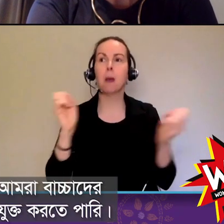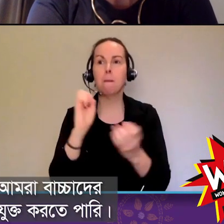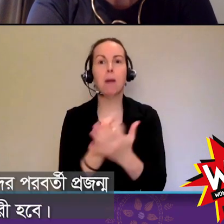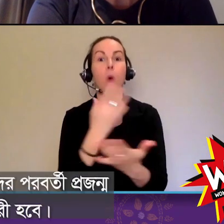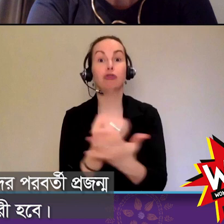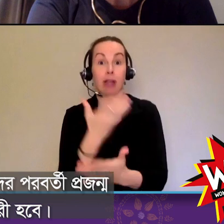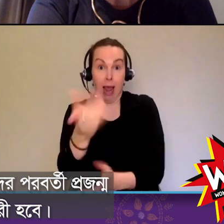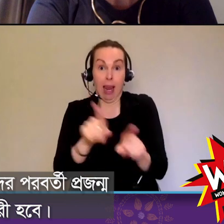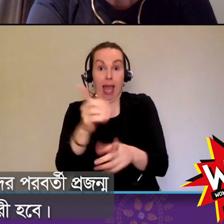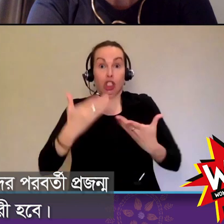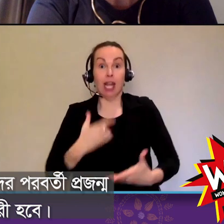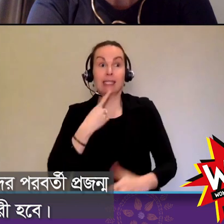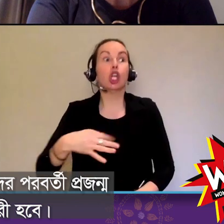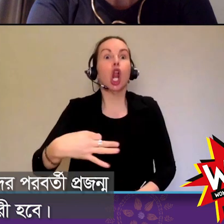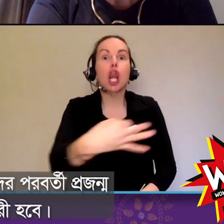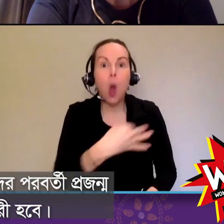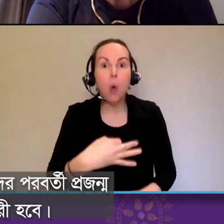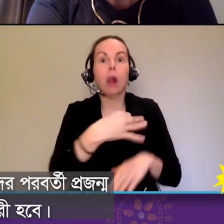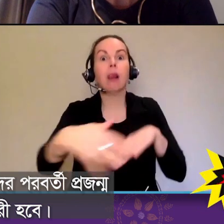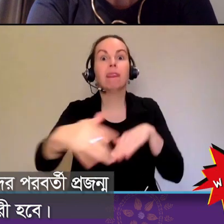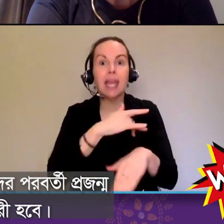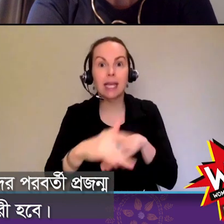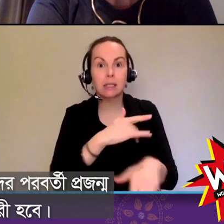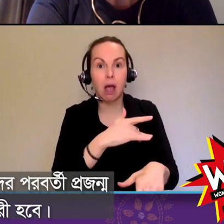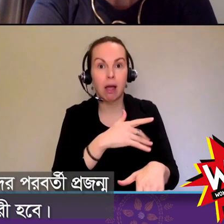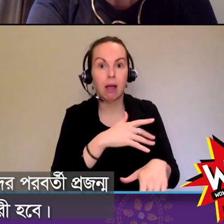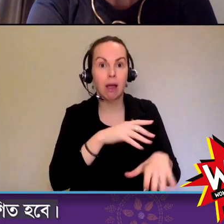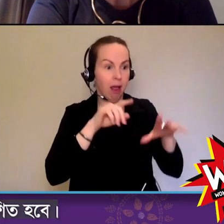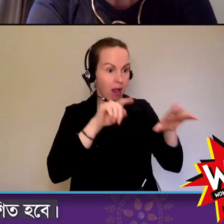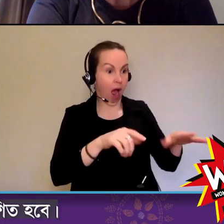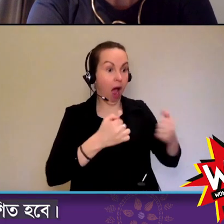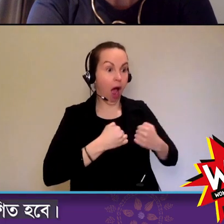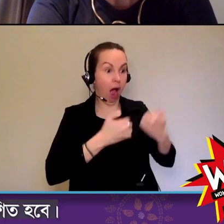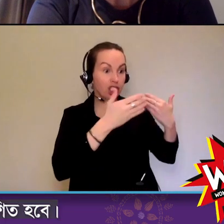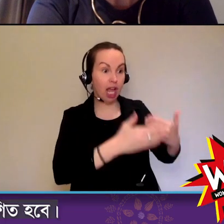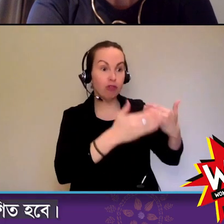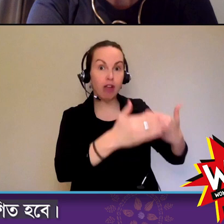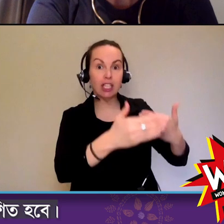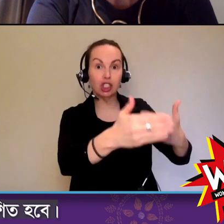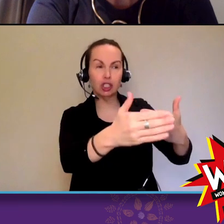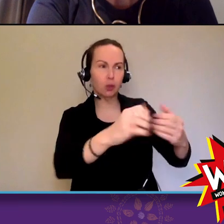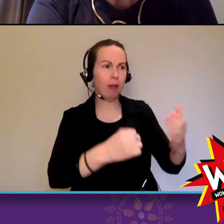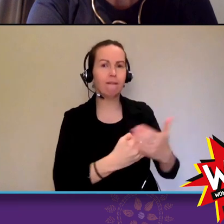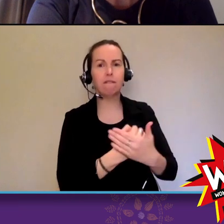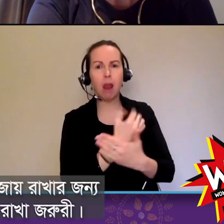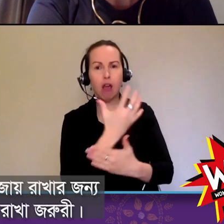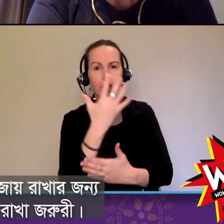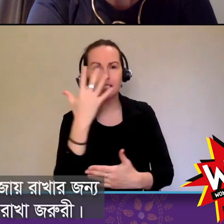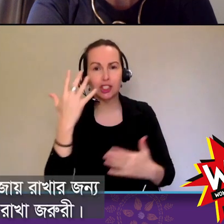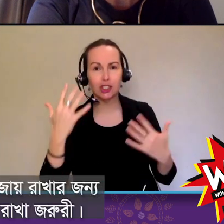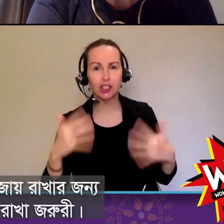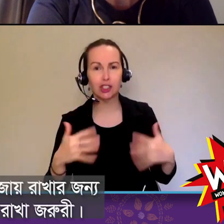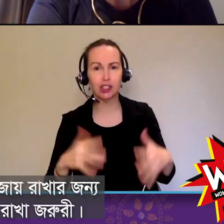theater, it will definitely, like our generations to come, they will definitely flourish. And